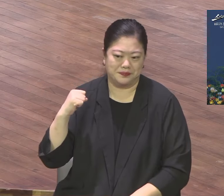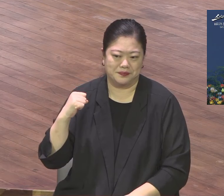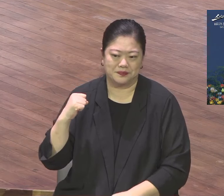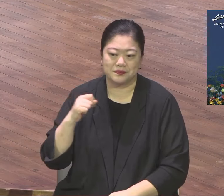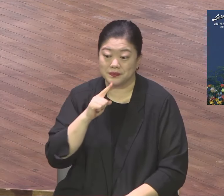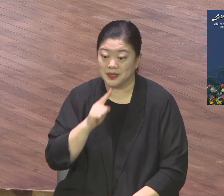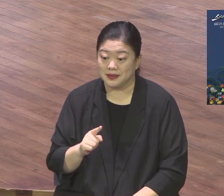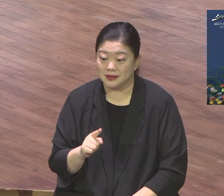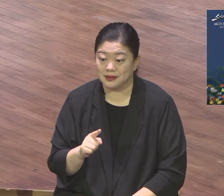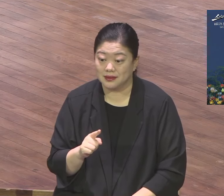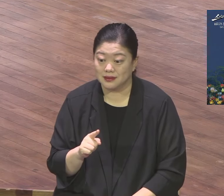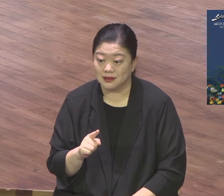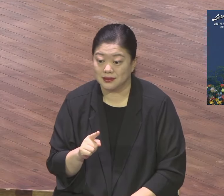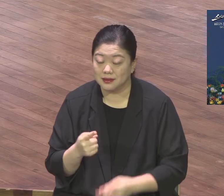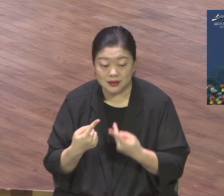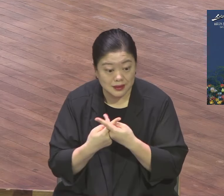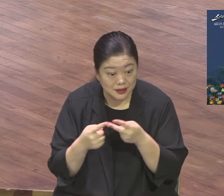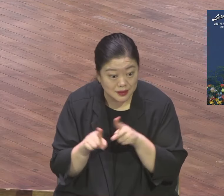그런 말이.